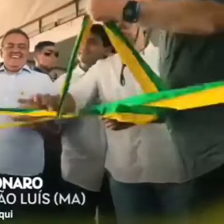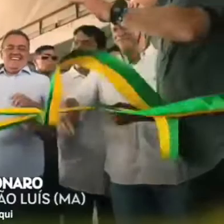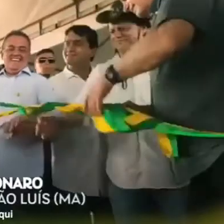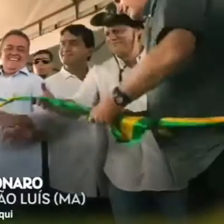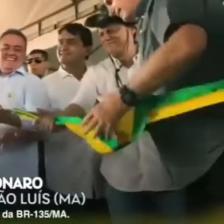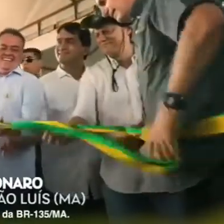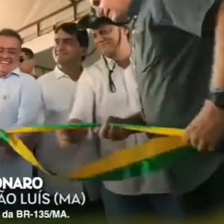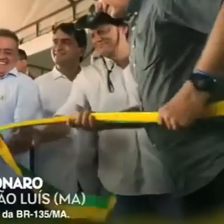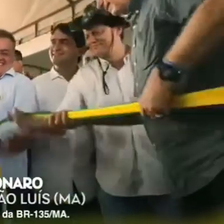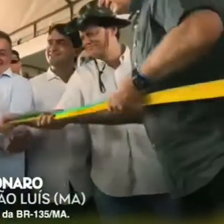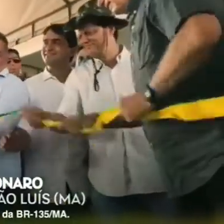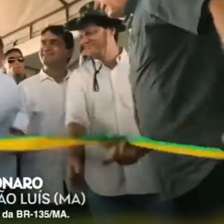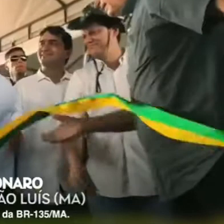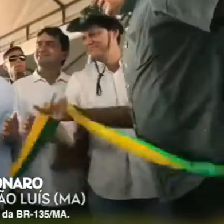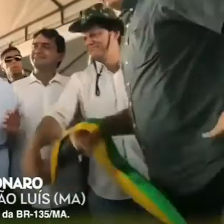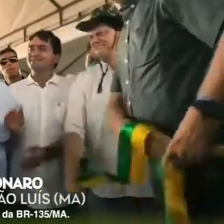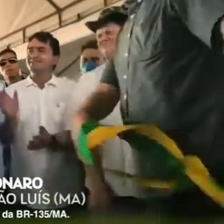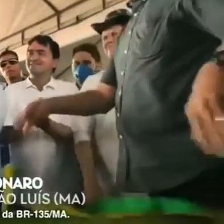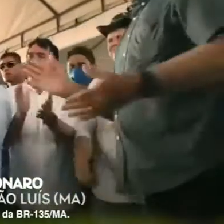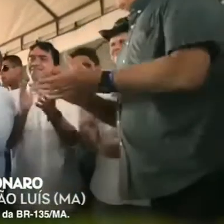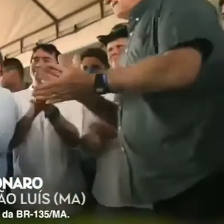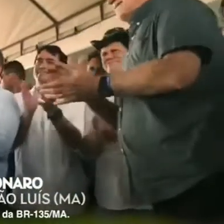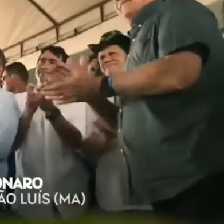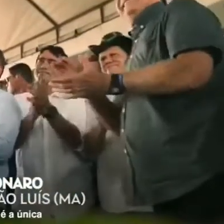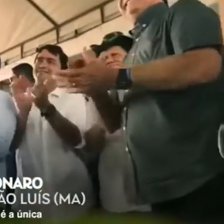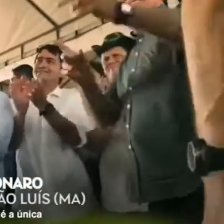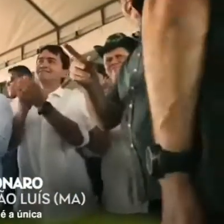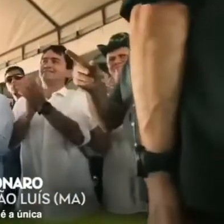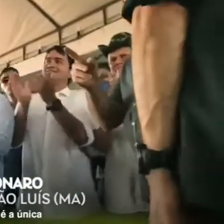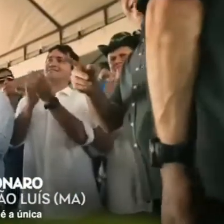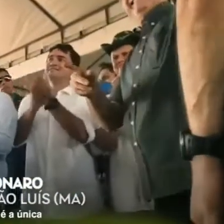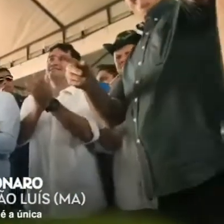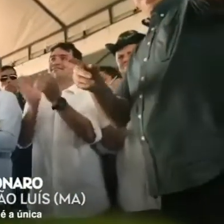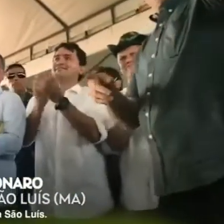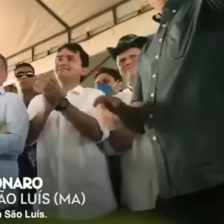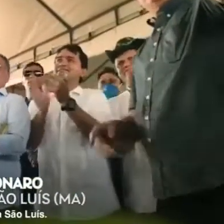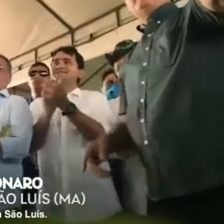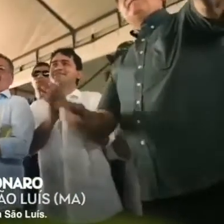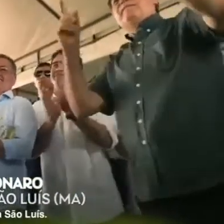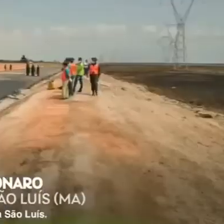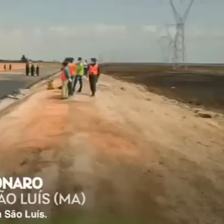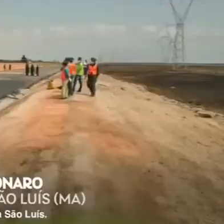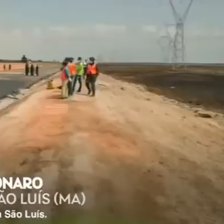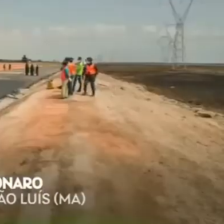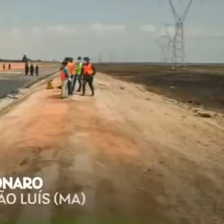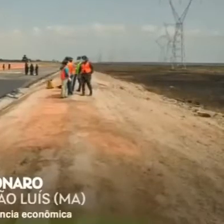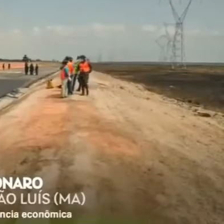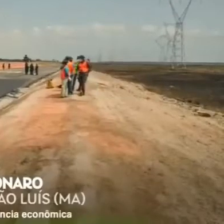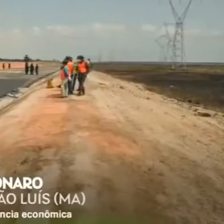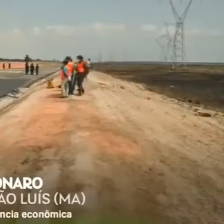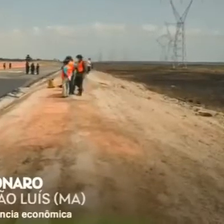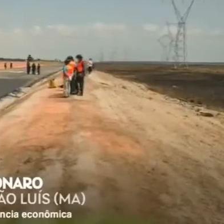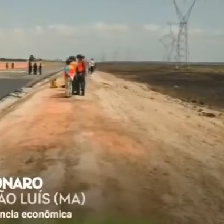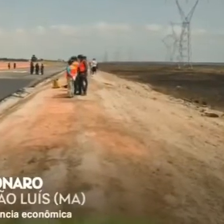Estamos aqui na obra de restauração da 135 Maranhão. A gente sabe que é a única via de acesso para São Luís. A gente